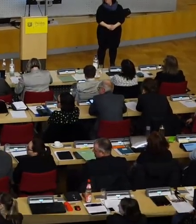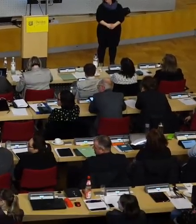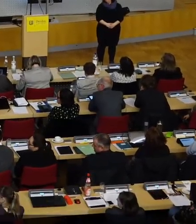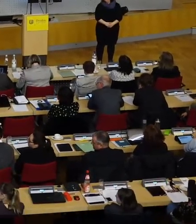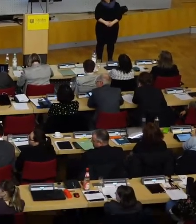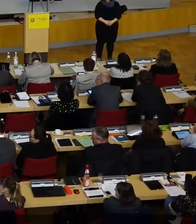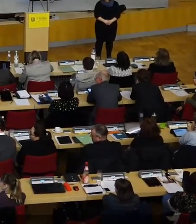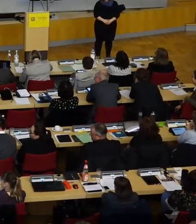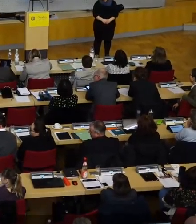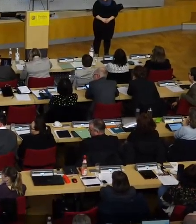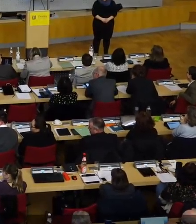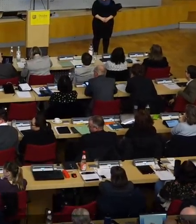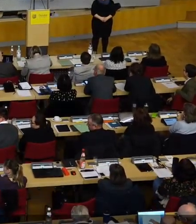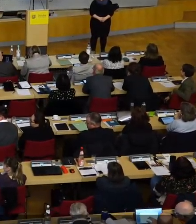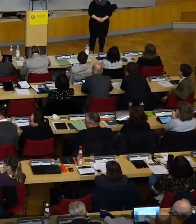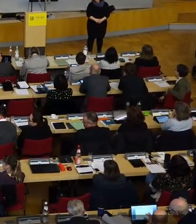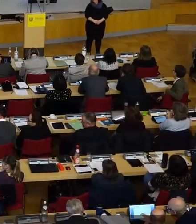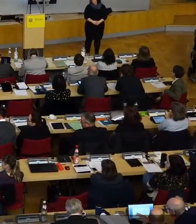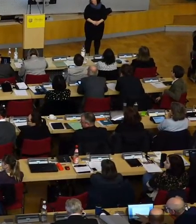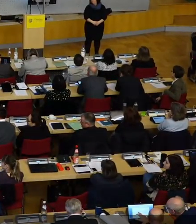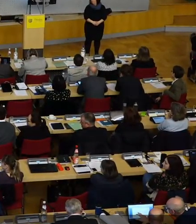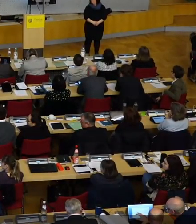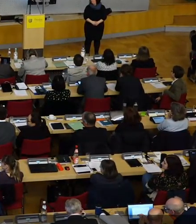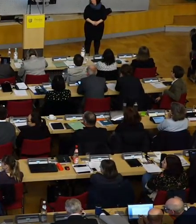Ich kann hier nicht.